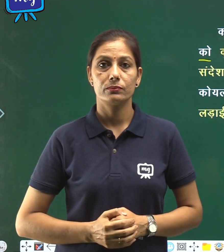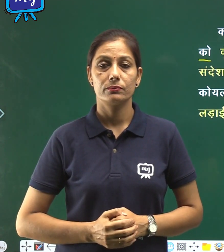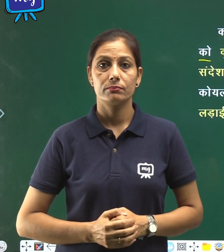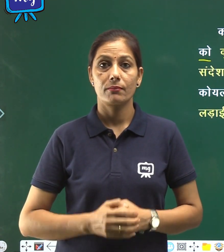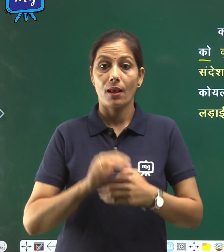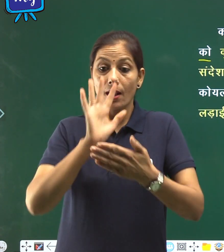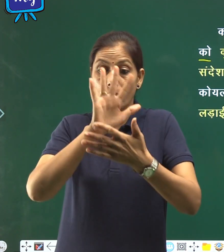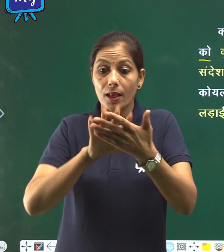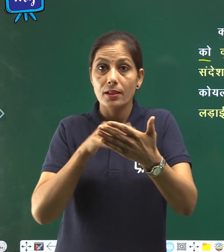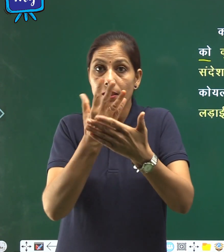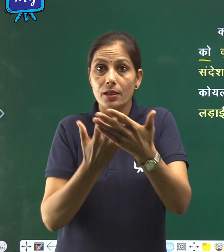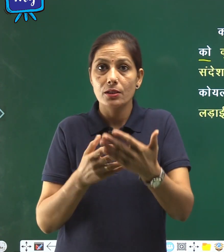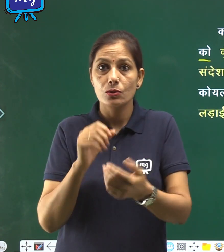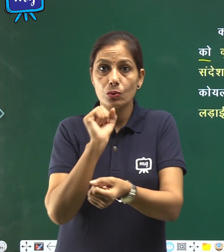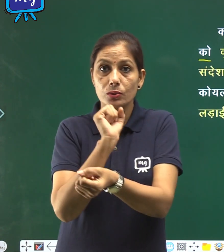कैदी के लिए